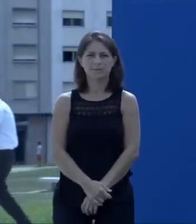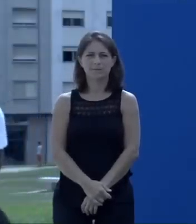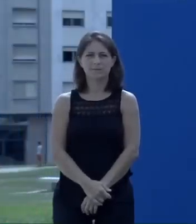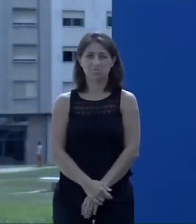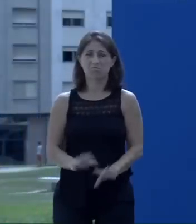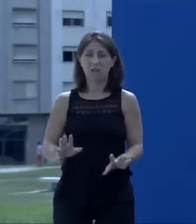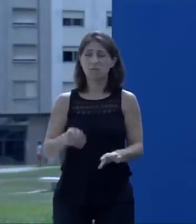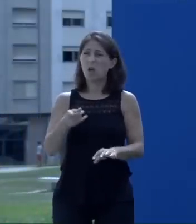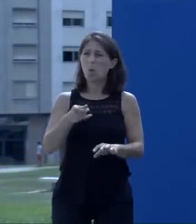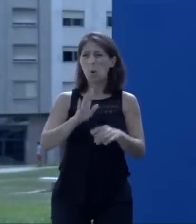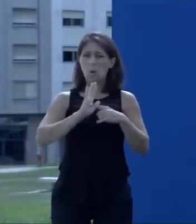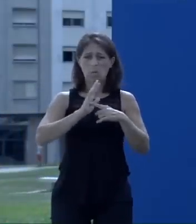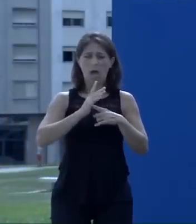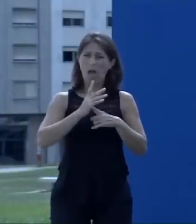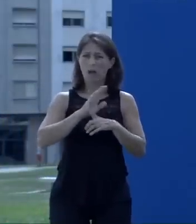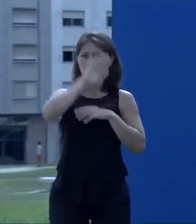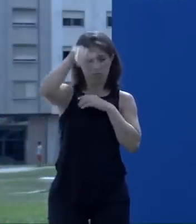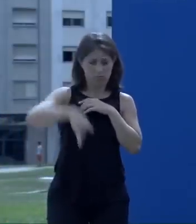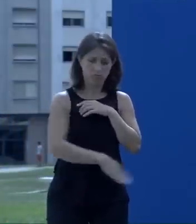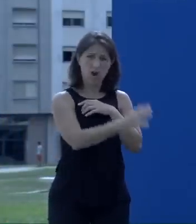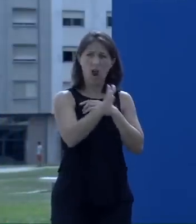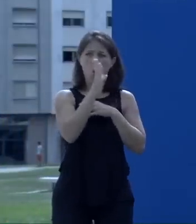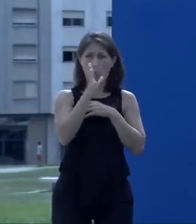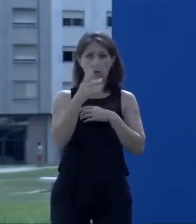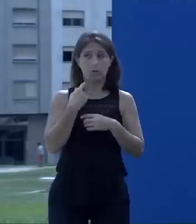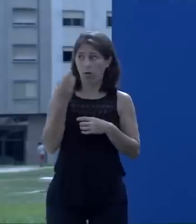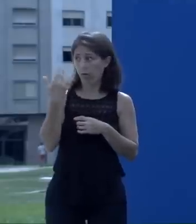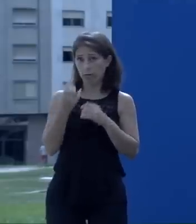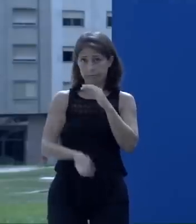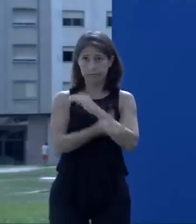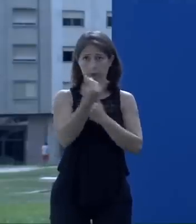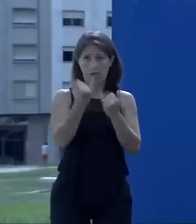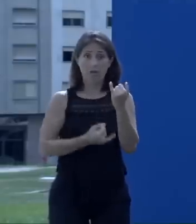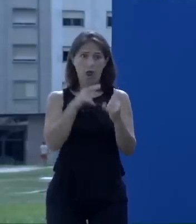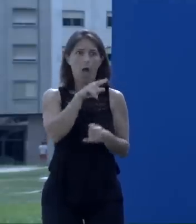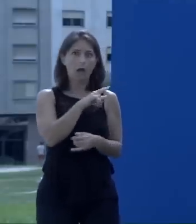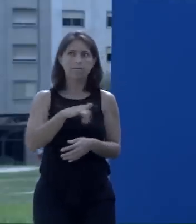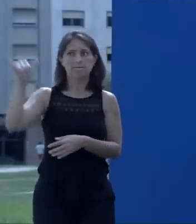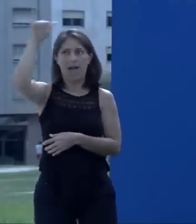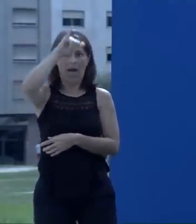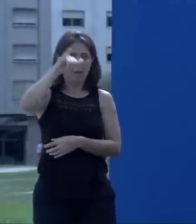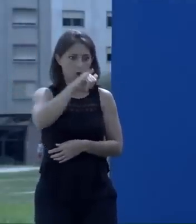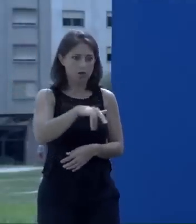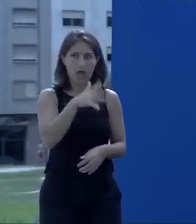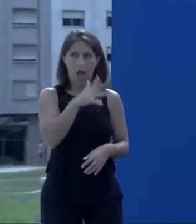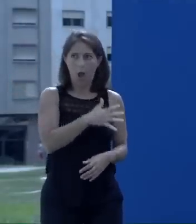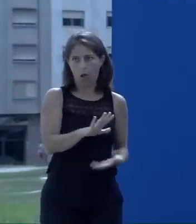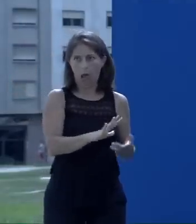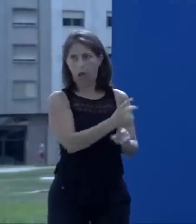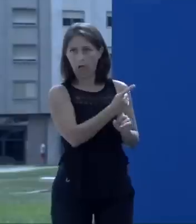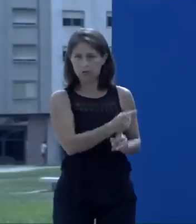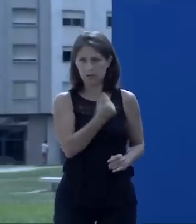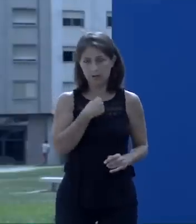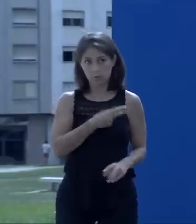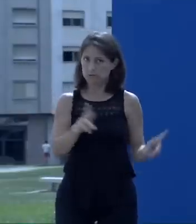Do parque acuático o único que esperamos é que polo menos podan aterrizar os hidroavións. Iso é o único que esperamos do parque acuático de